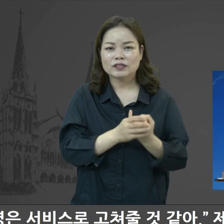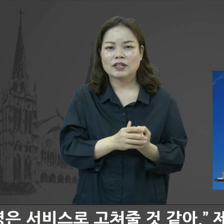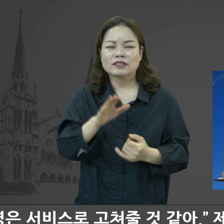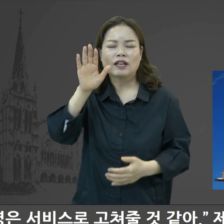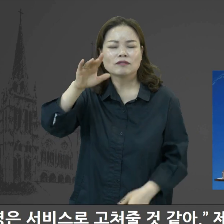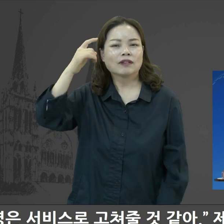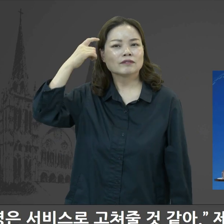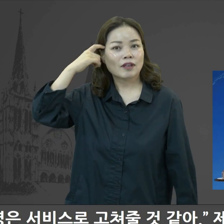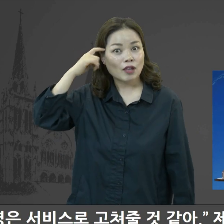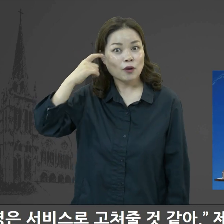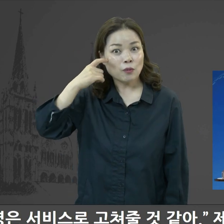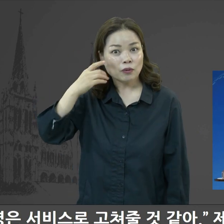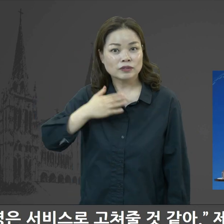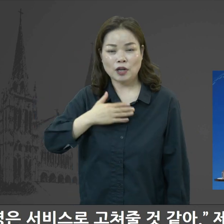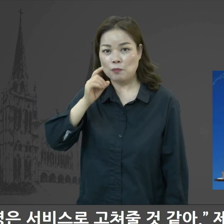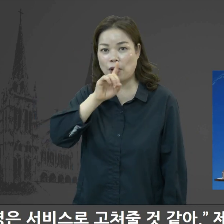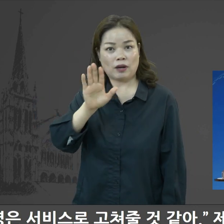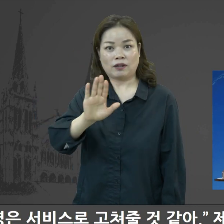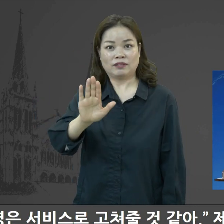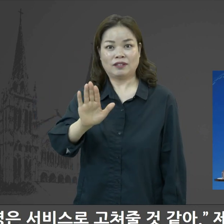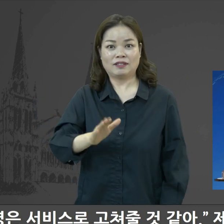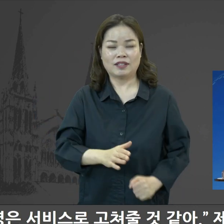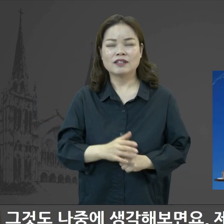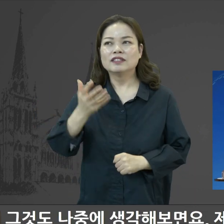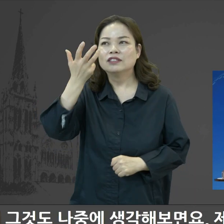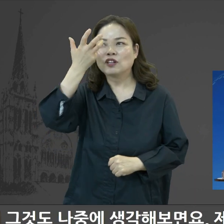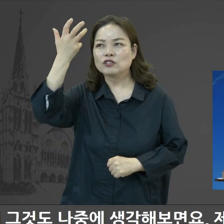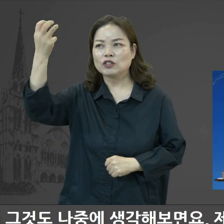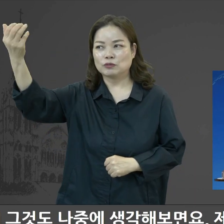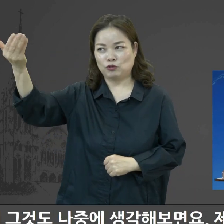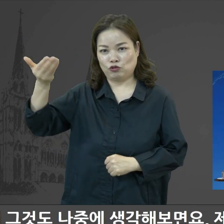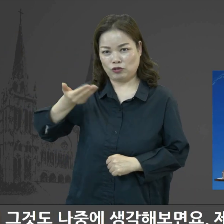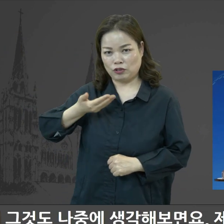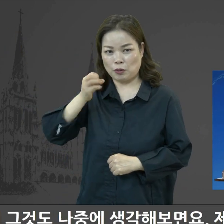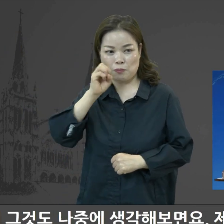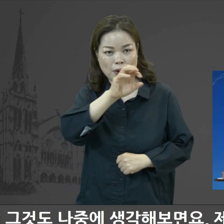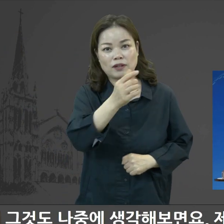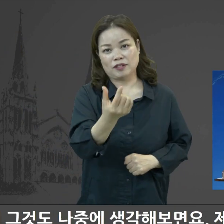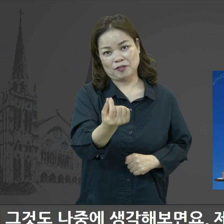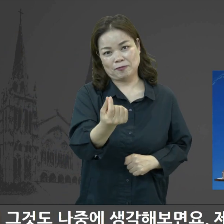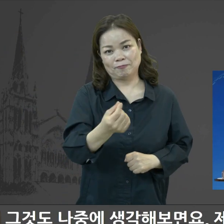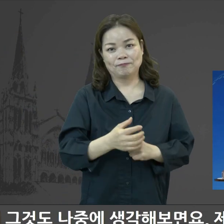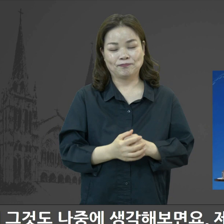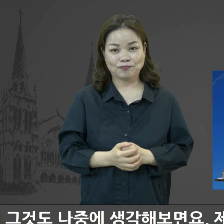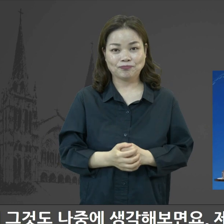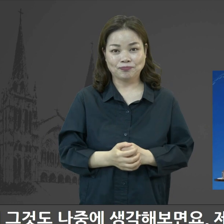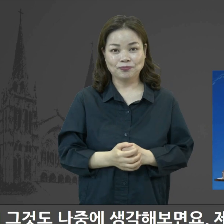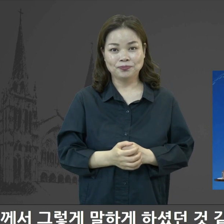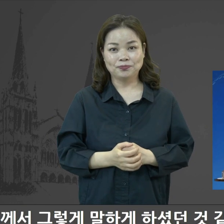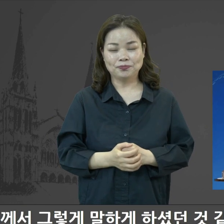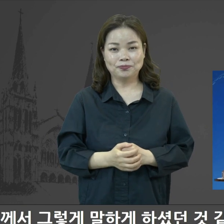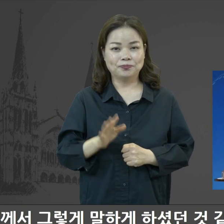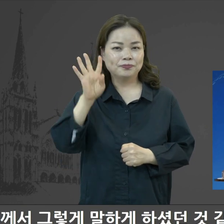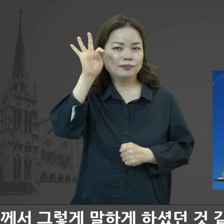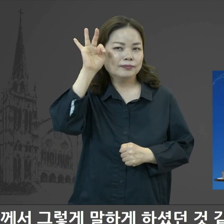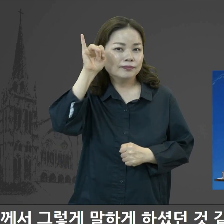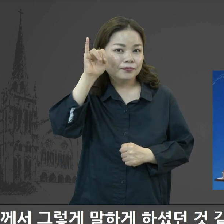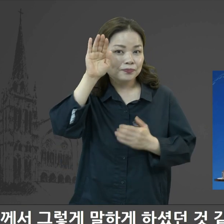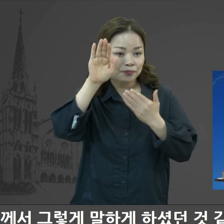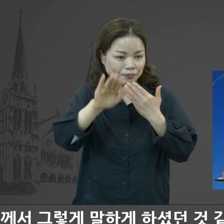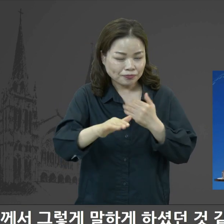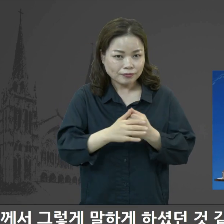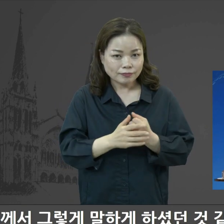나중에 생각해보면요 제가 말한 것 같지가 않아요. 성령님께서 그렇게 말하게 하셨던 것 같아요. 나중에 며칠이